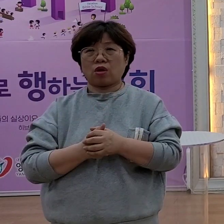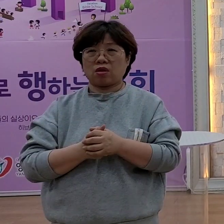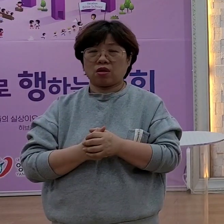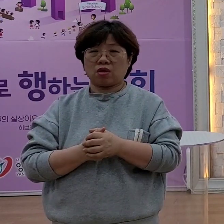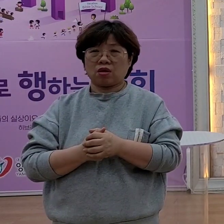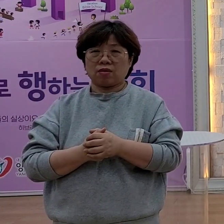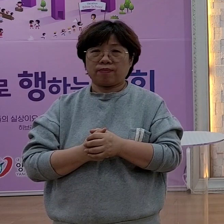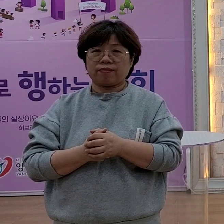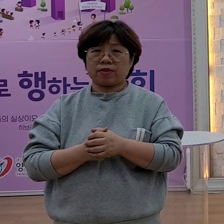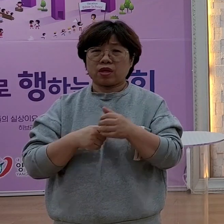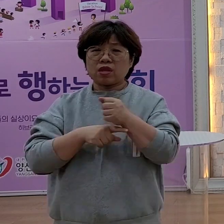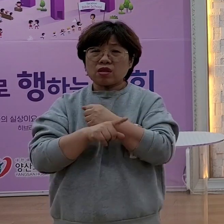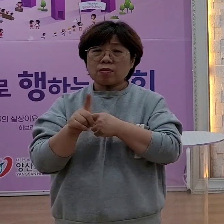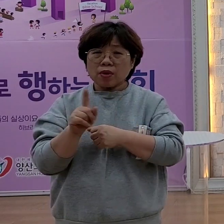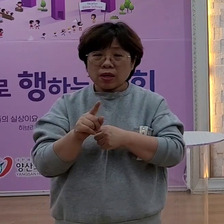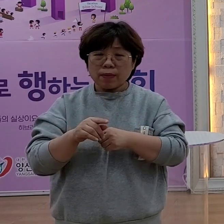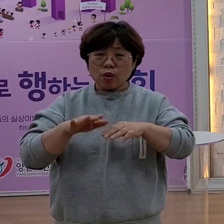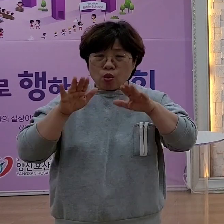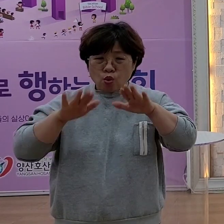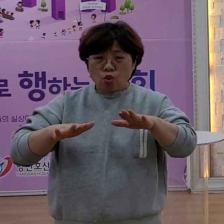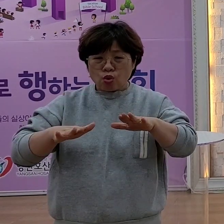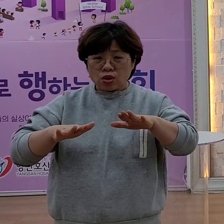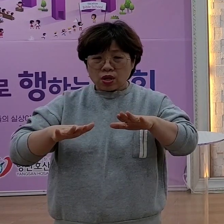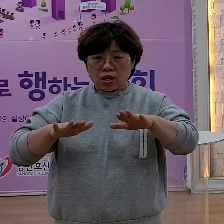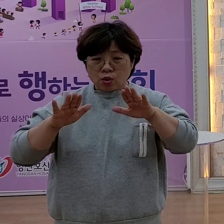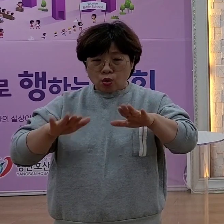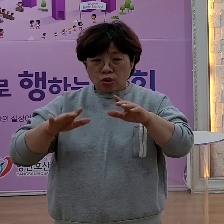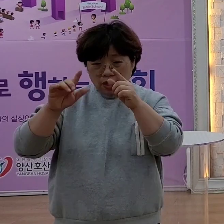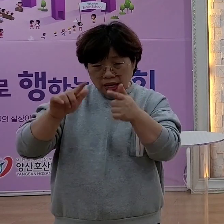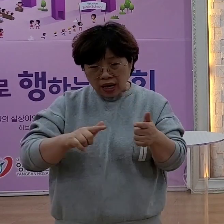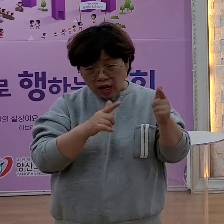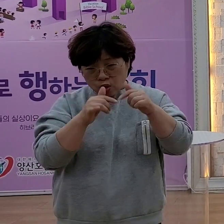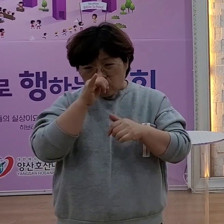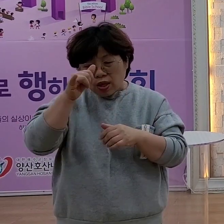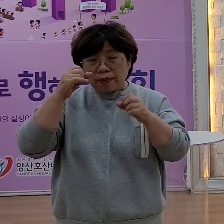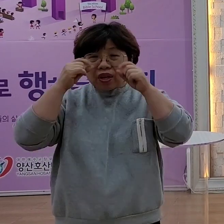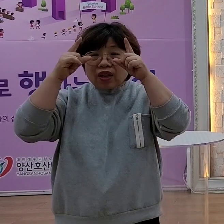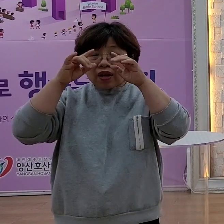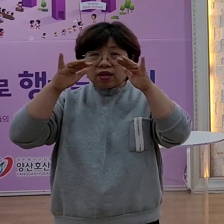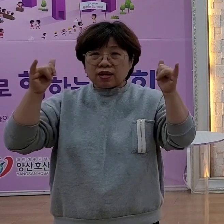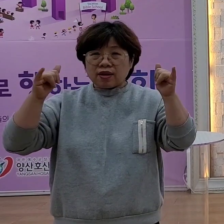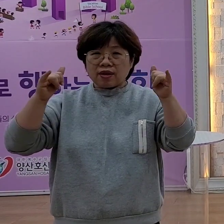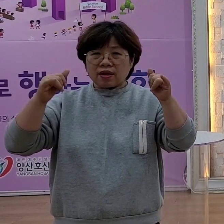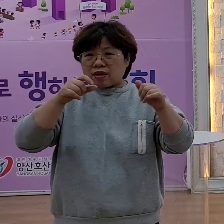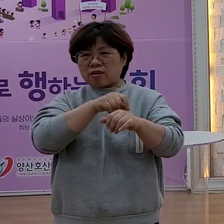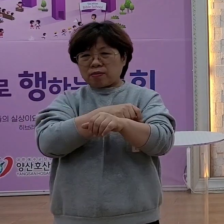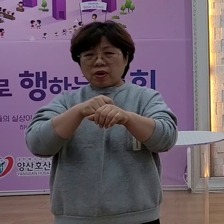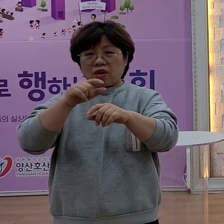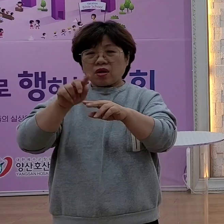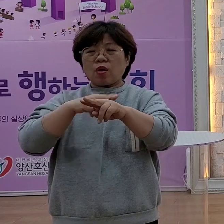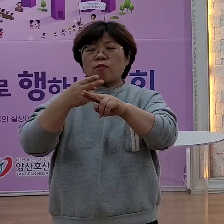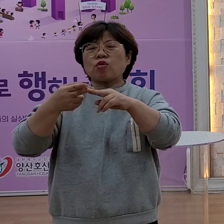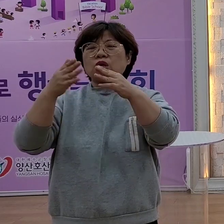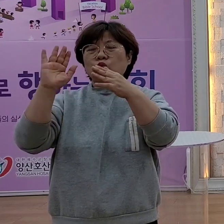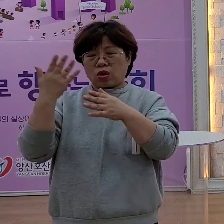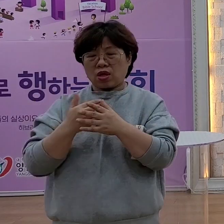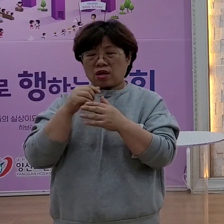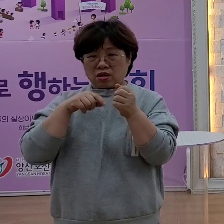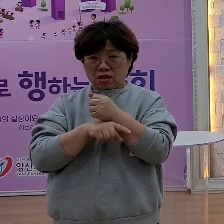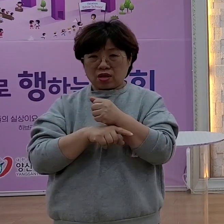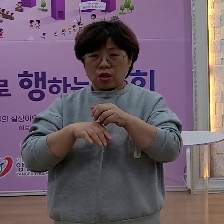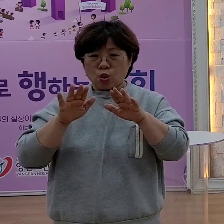자, 오늘이 얼마나 귀하고 오늘 나에게 주신 이 귀함이 이게 나에게 주신 선물이고 이 하루를 내가 마지막